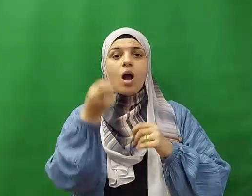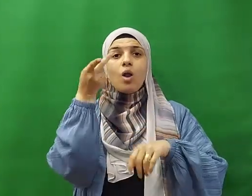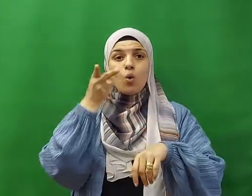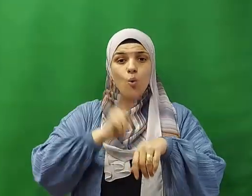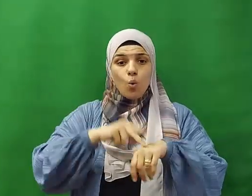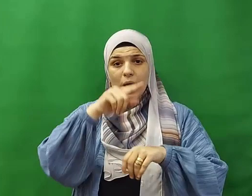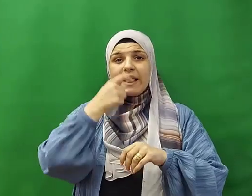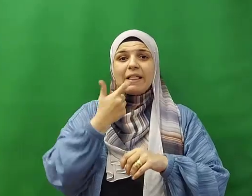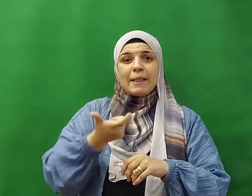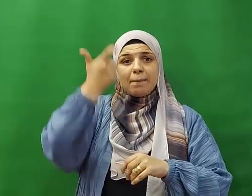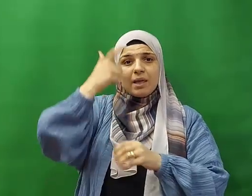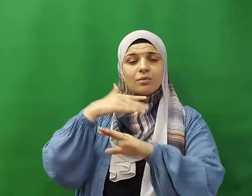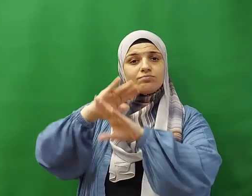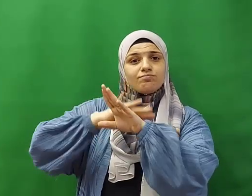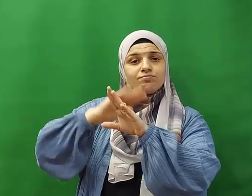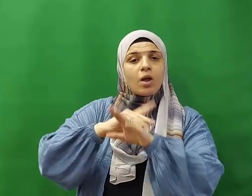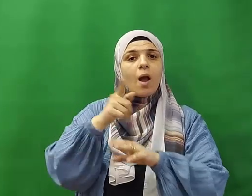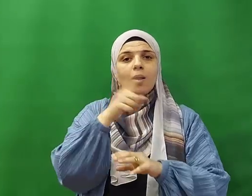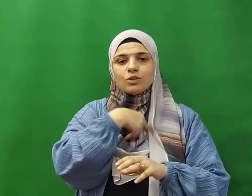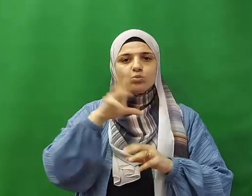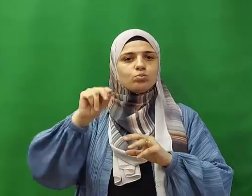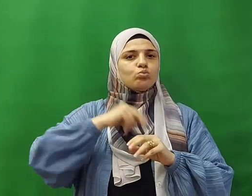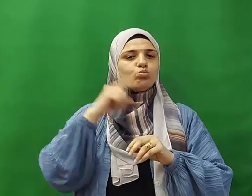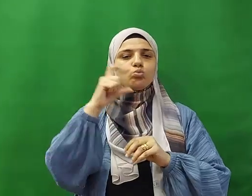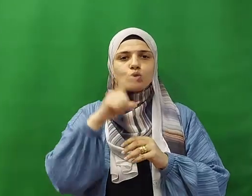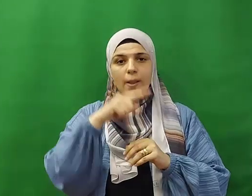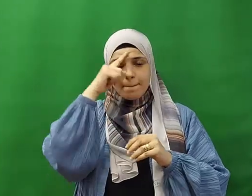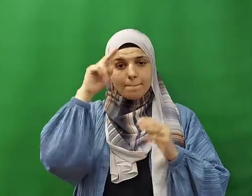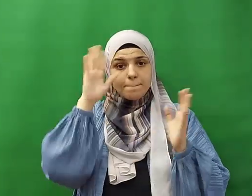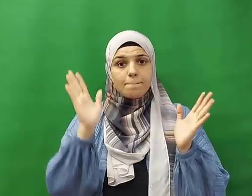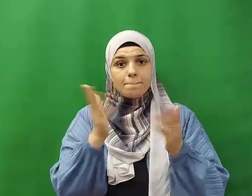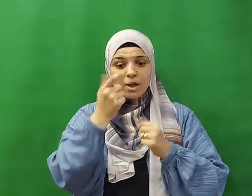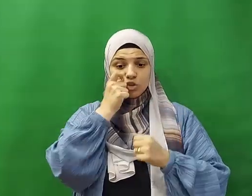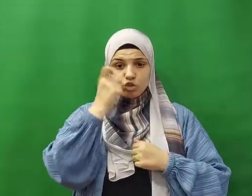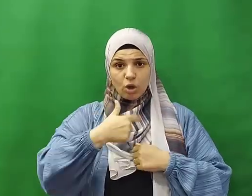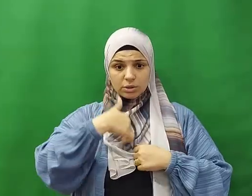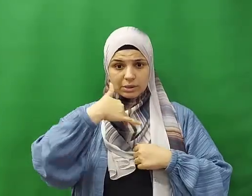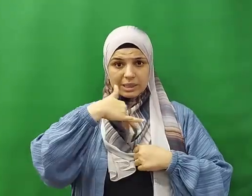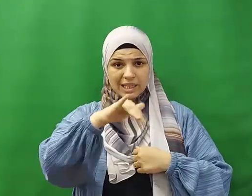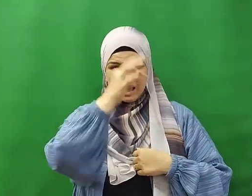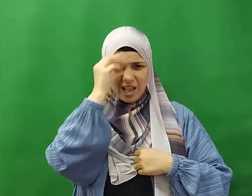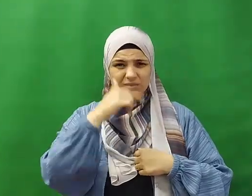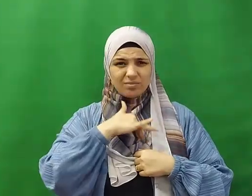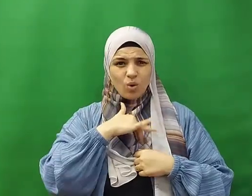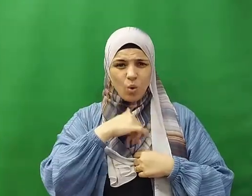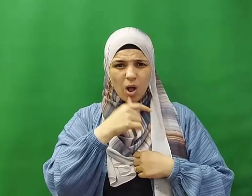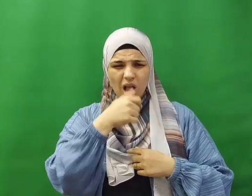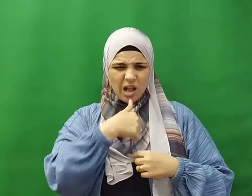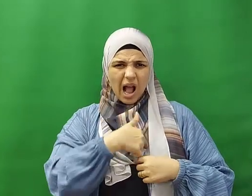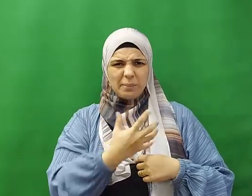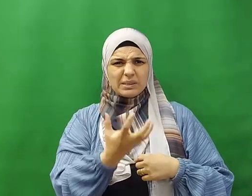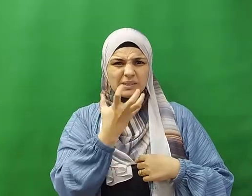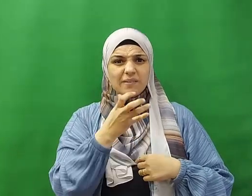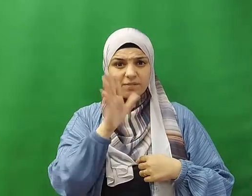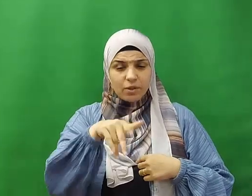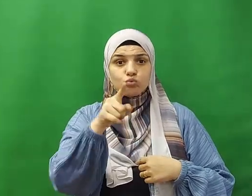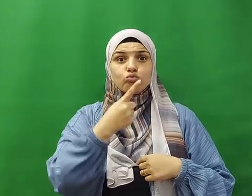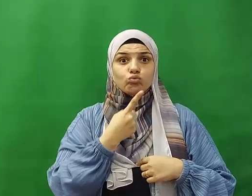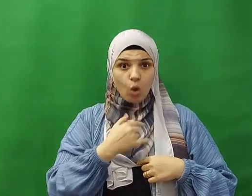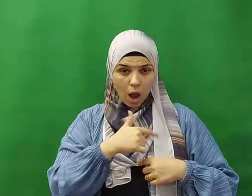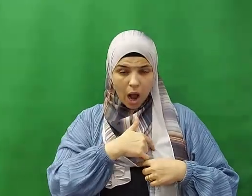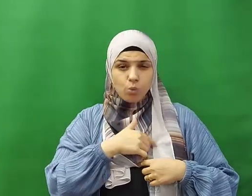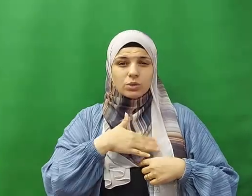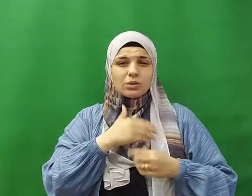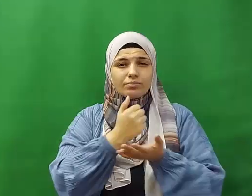ويوقر كبيرنا. ويقول عليه الصلاة والسلام لمن جاءه يشكو قساوة قلبه: أتحب أن